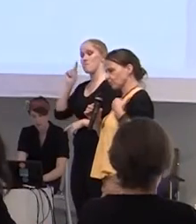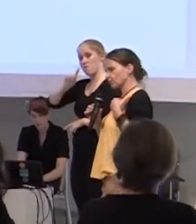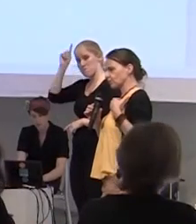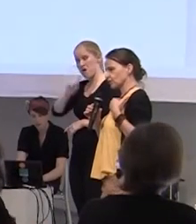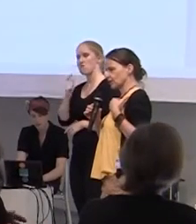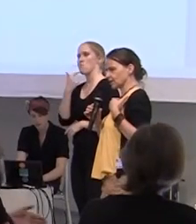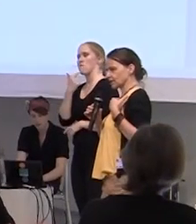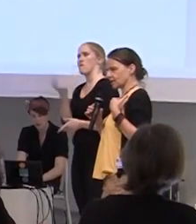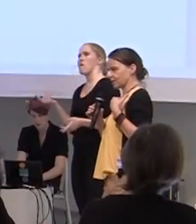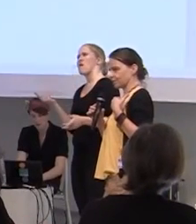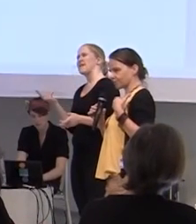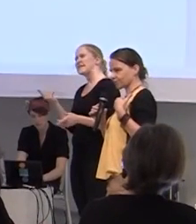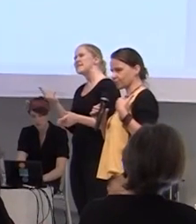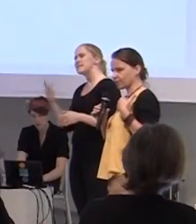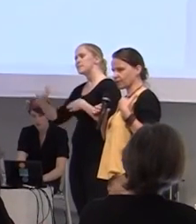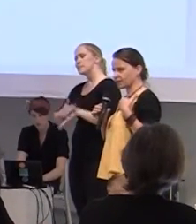svoje odpovědnosti za